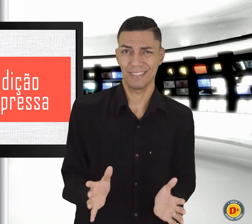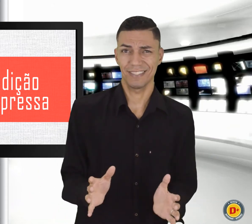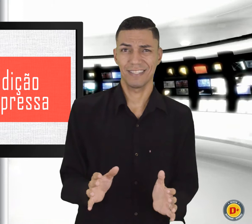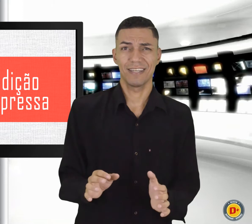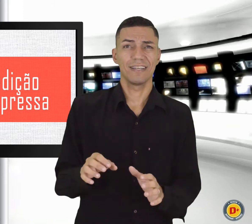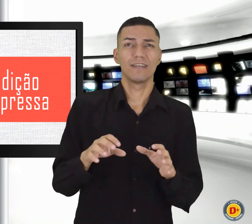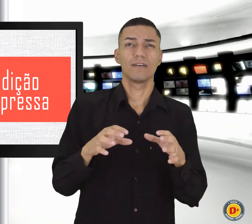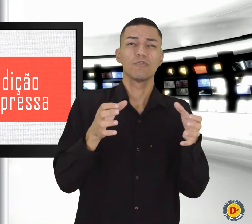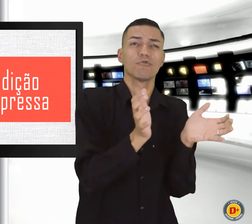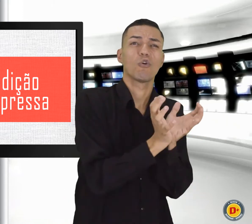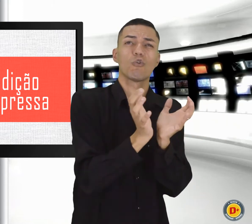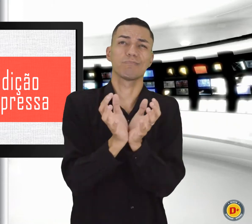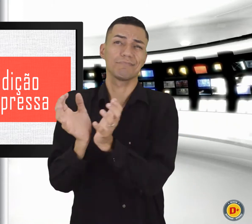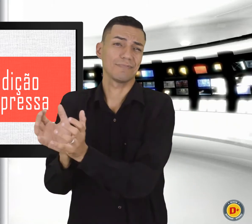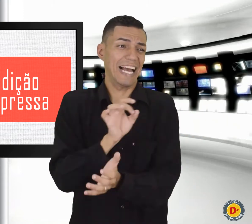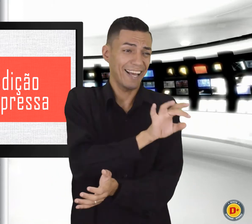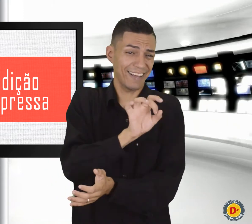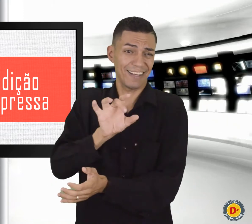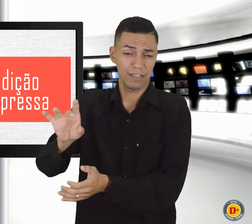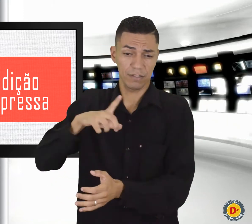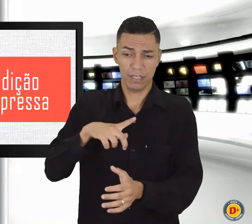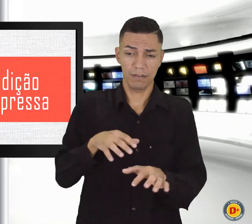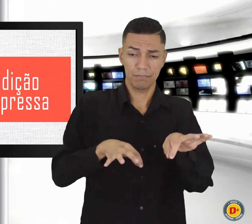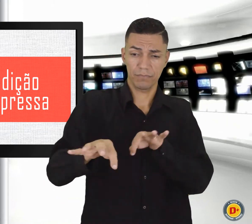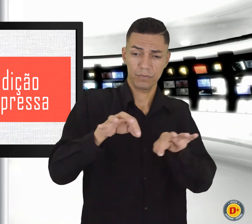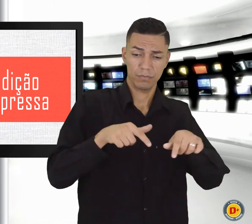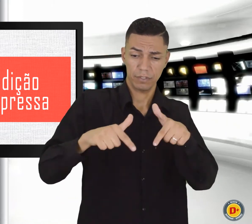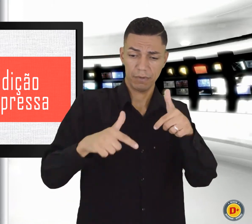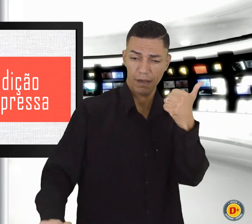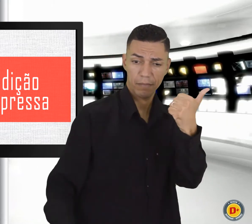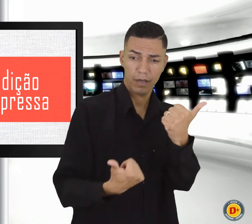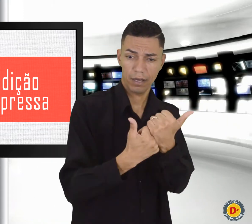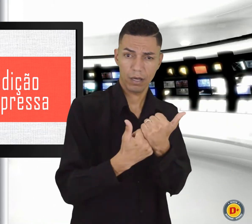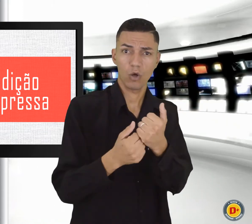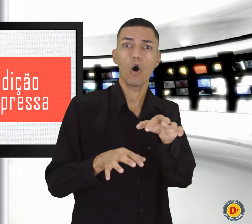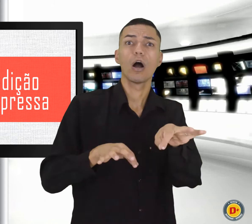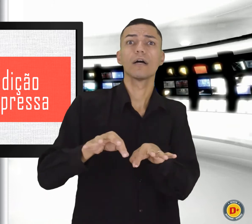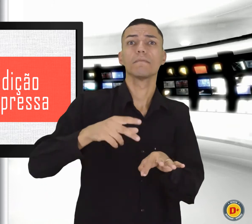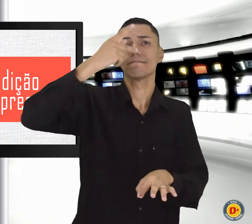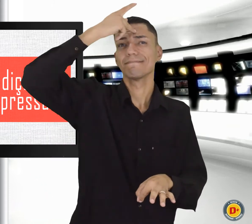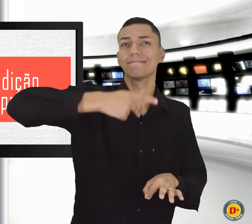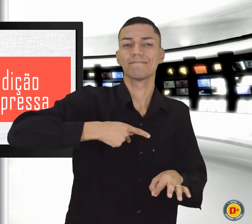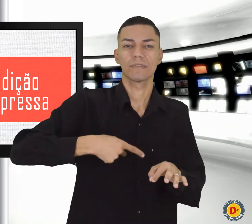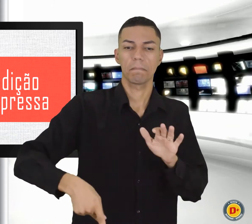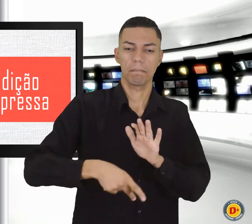emprego apoiado organiza os seus cadastros e prontuários. No que se refere